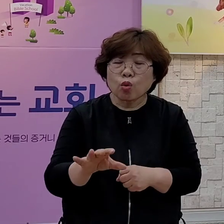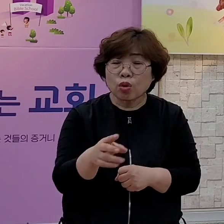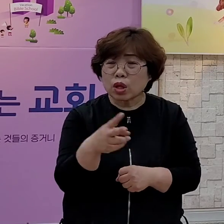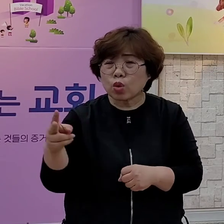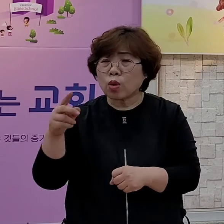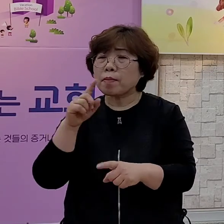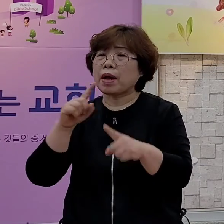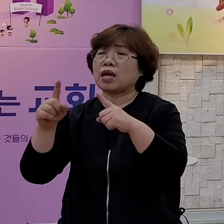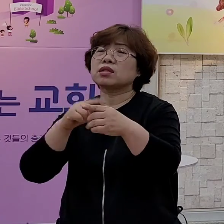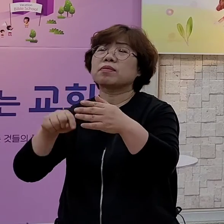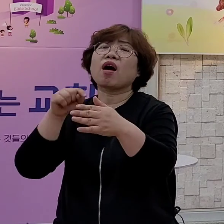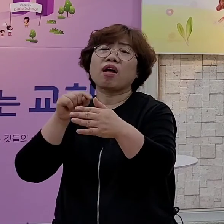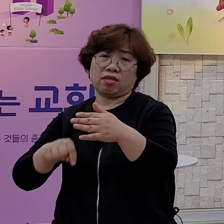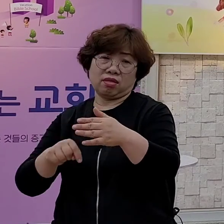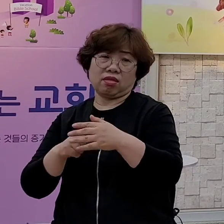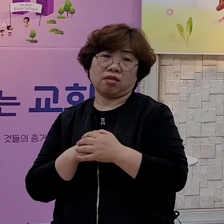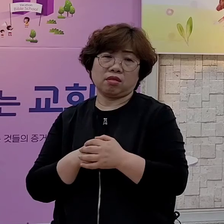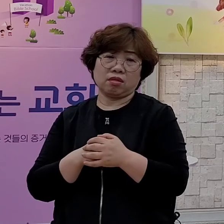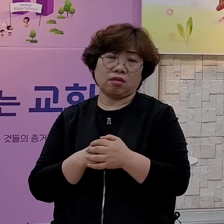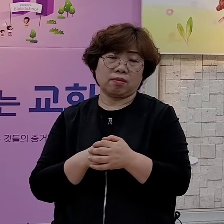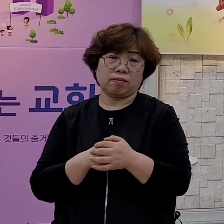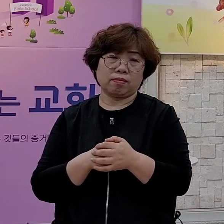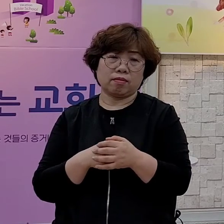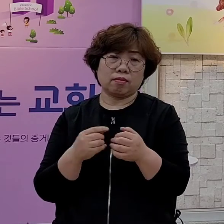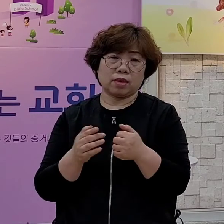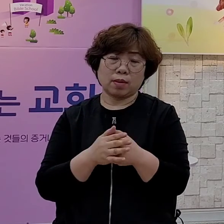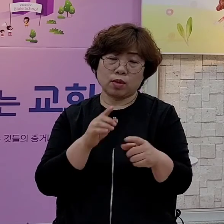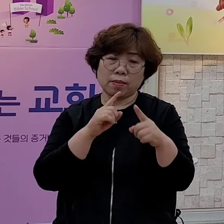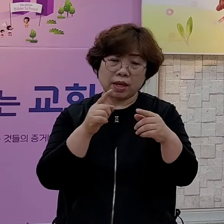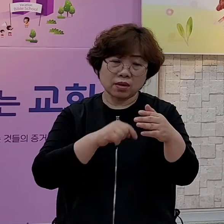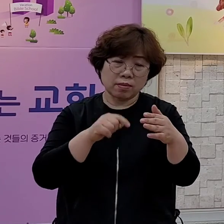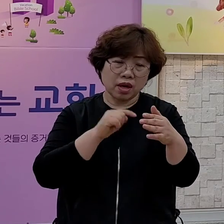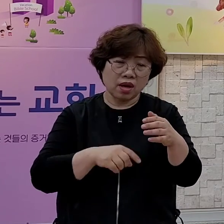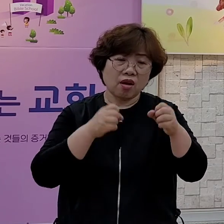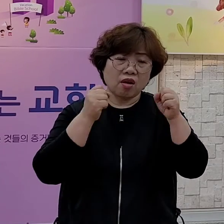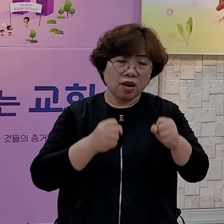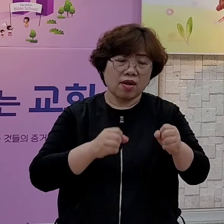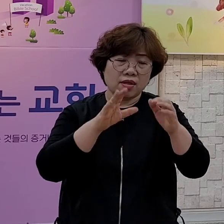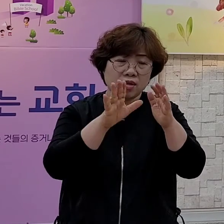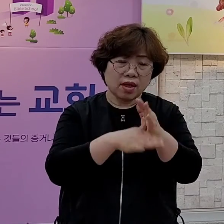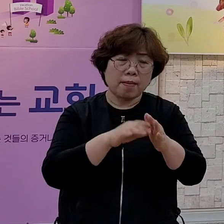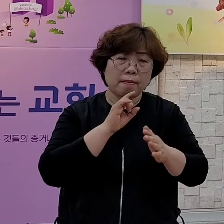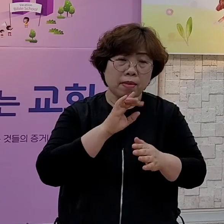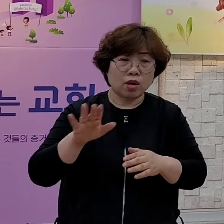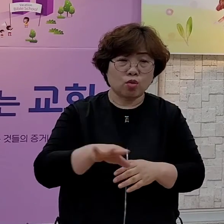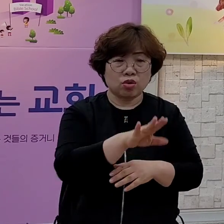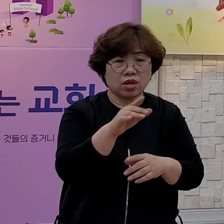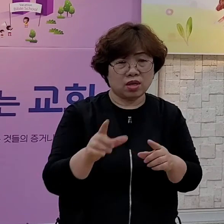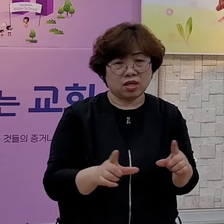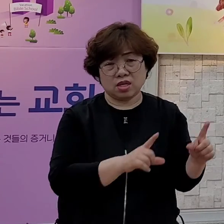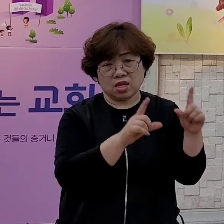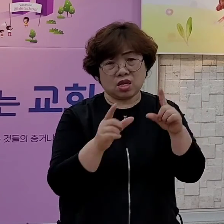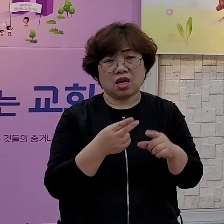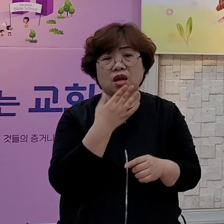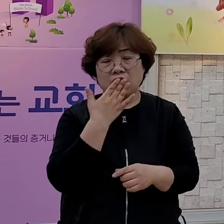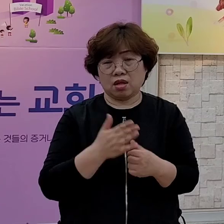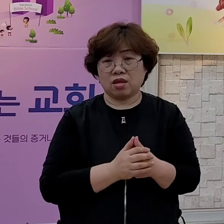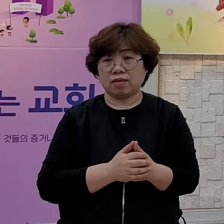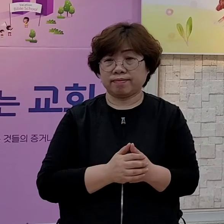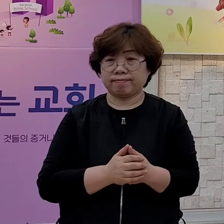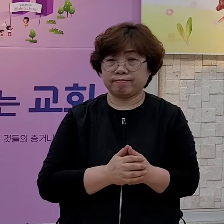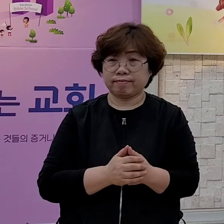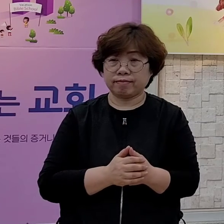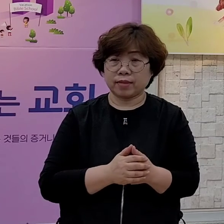여러분, 그래서 우리가 말씀 안에 거해야만 우리가 살 수 있는, 이 말씀 안에 있어야만 하나님을 떠나지